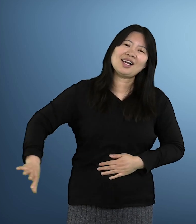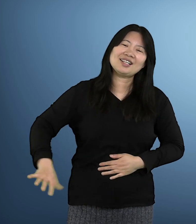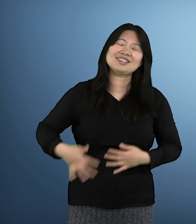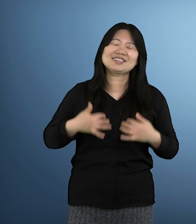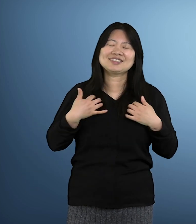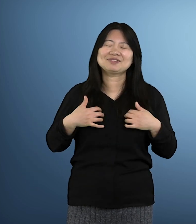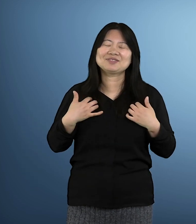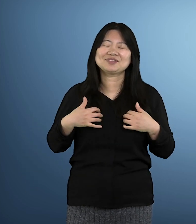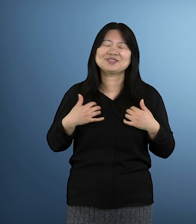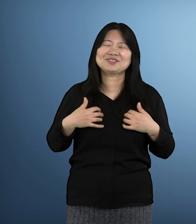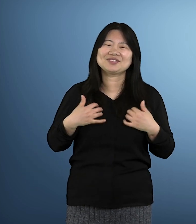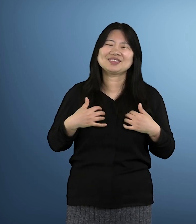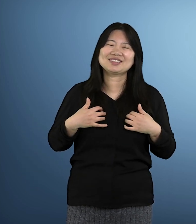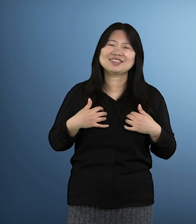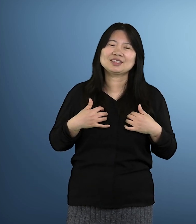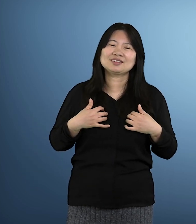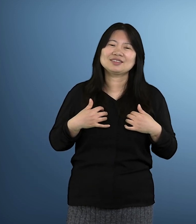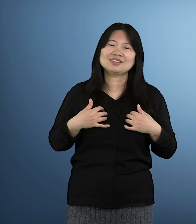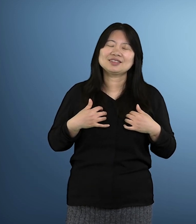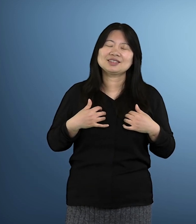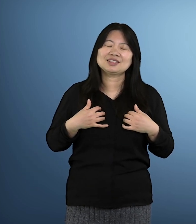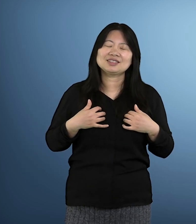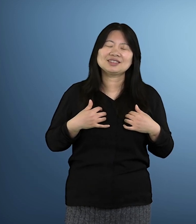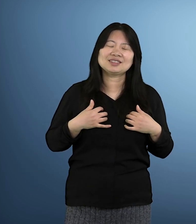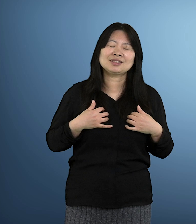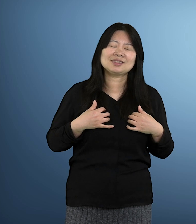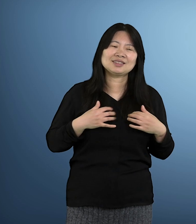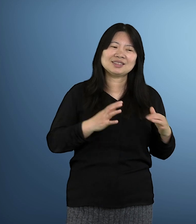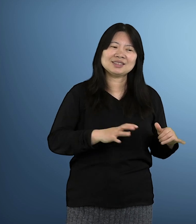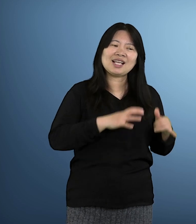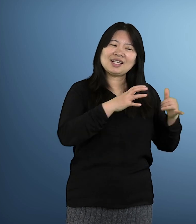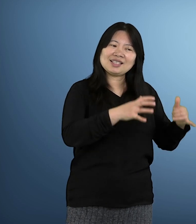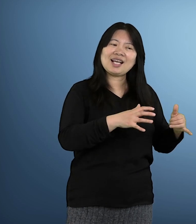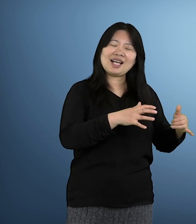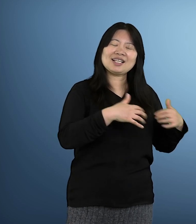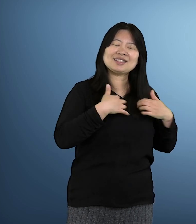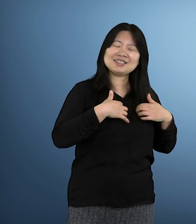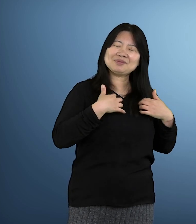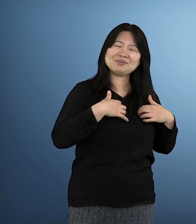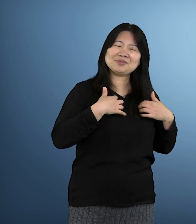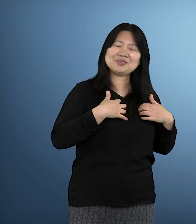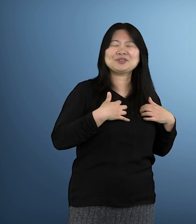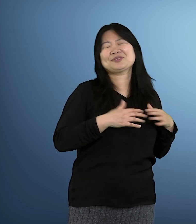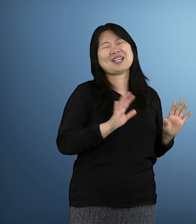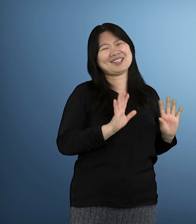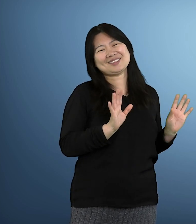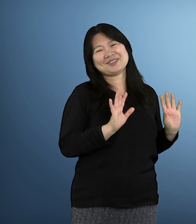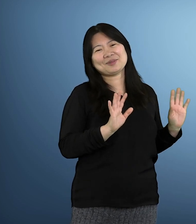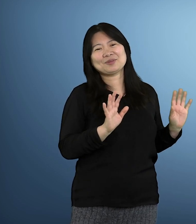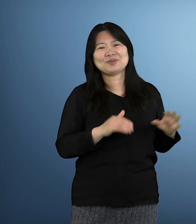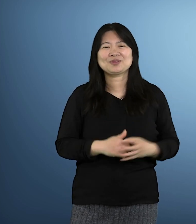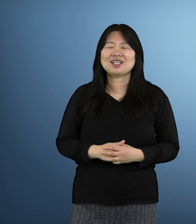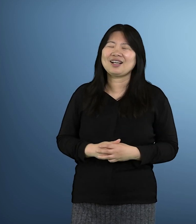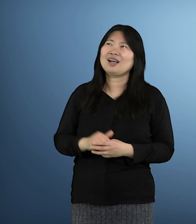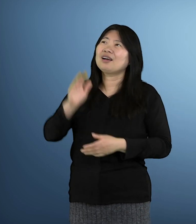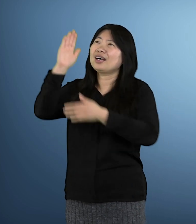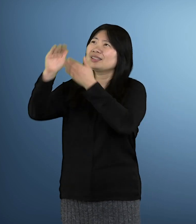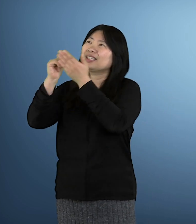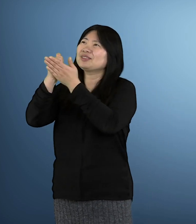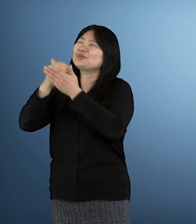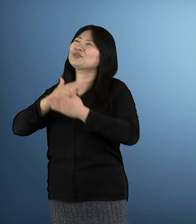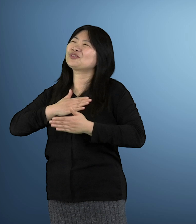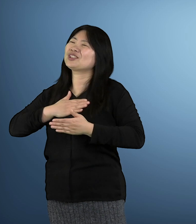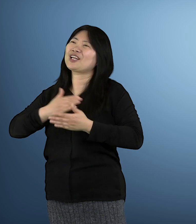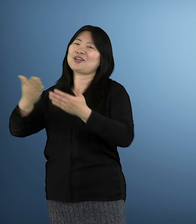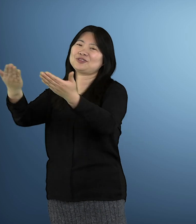그 기쁨을 세상이 가져다주는 즐거움과 희락과 기쁨이 아닌 하나님이